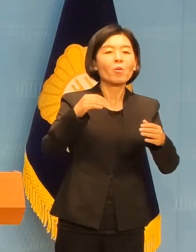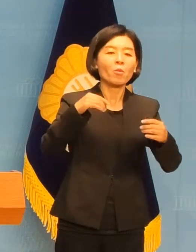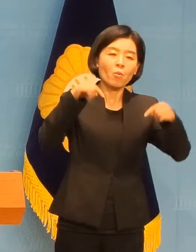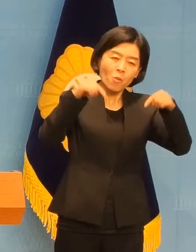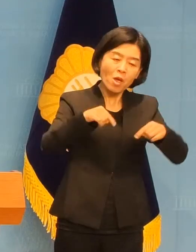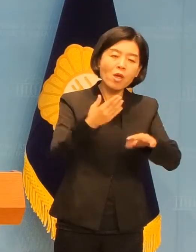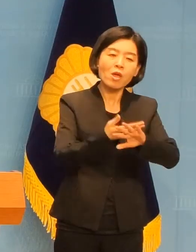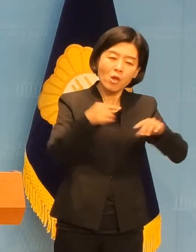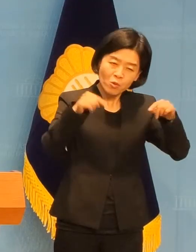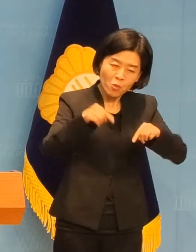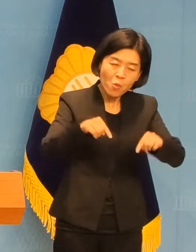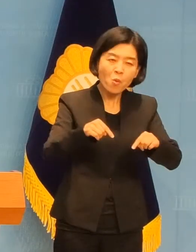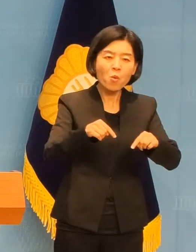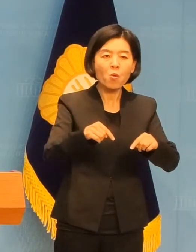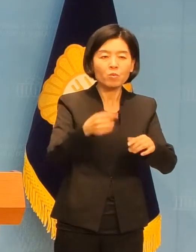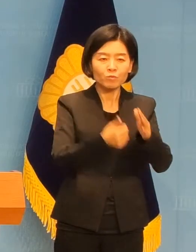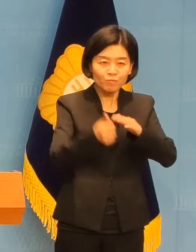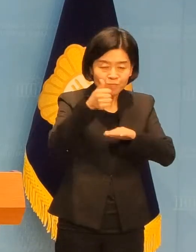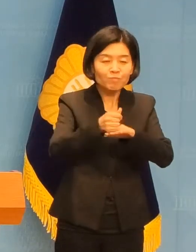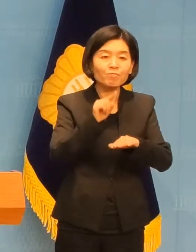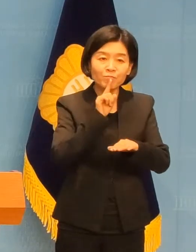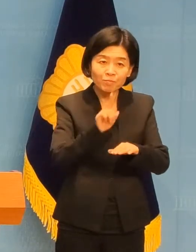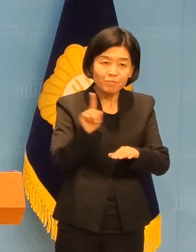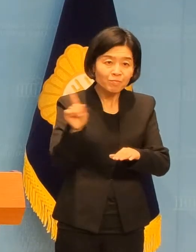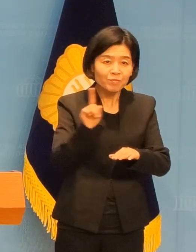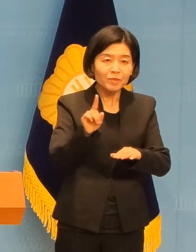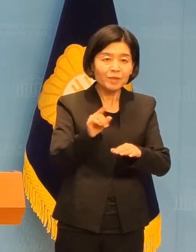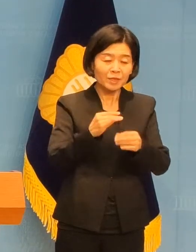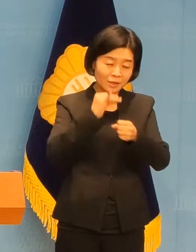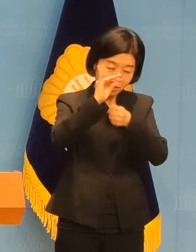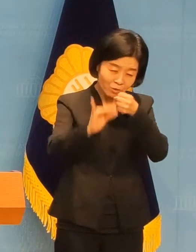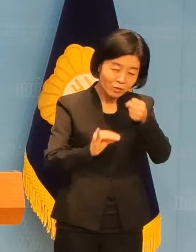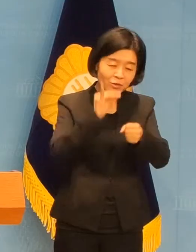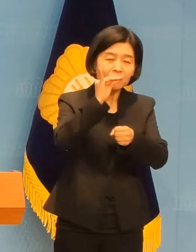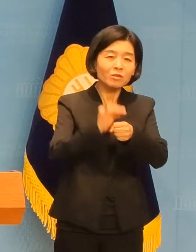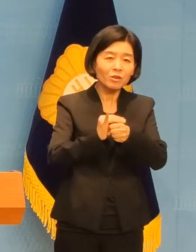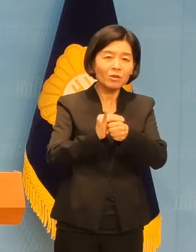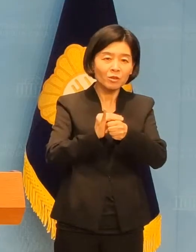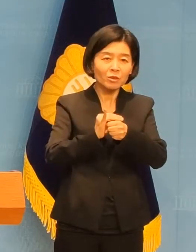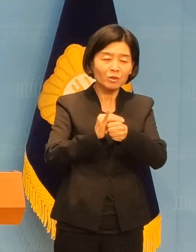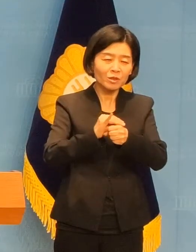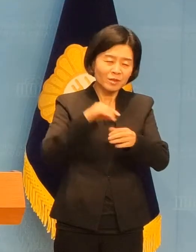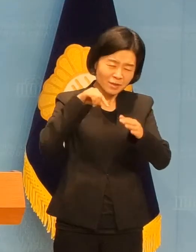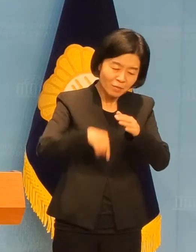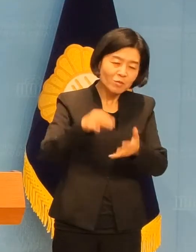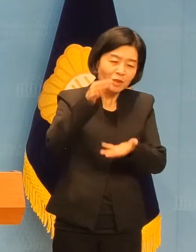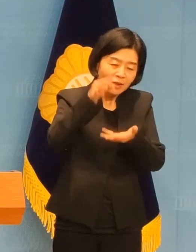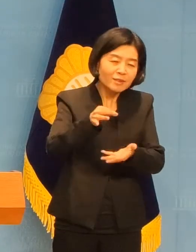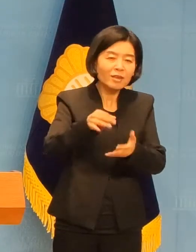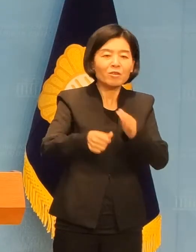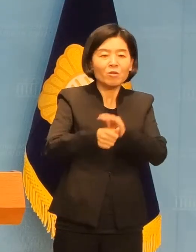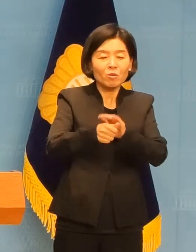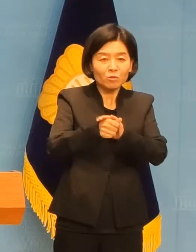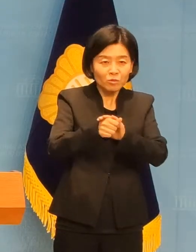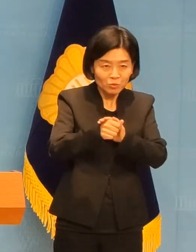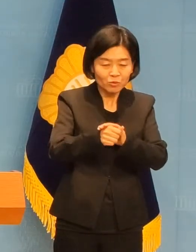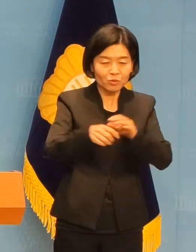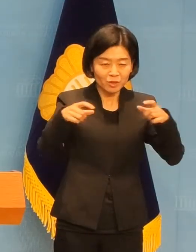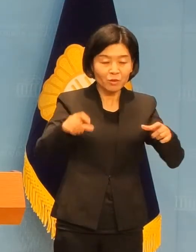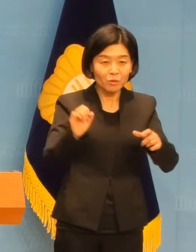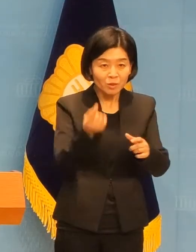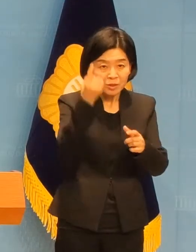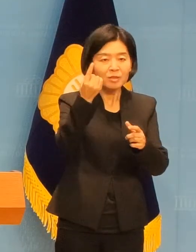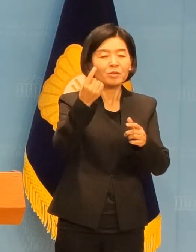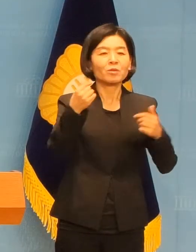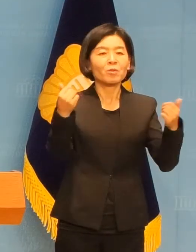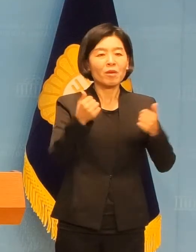경주와 함께 K문화가 다시 한번 세계의 주목을 받고 있습니다. 이번 회의는 정치, 경제의